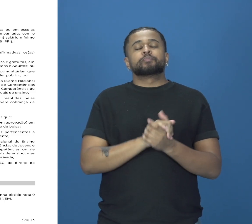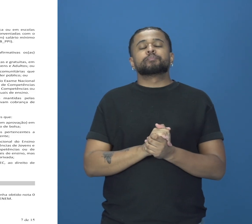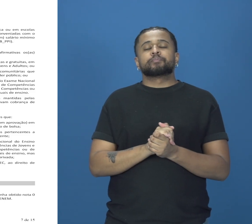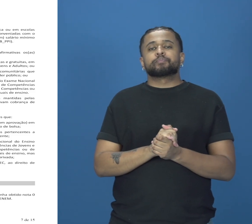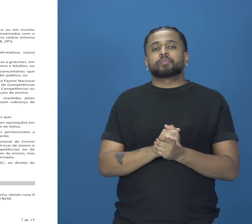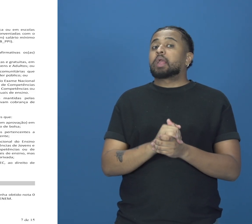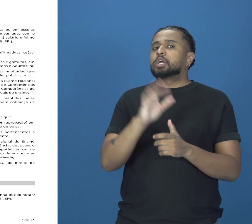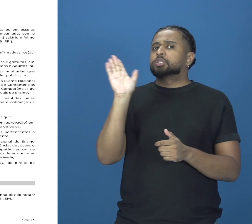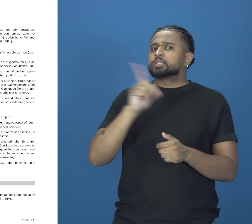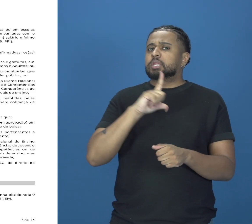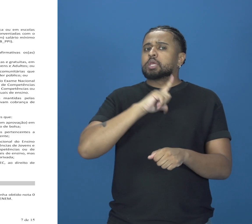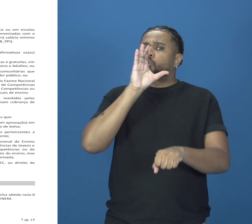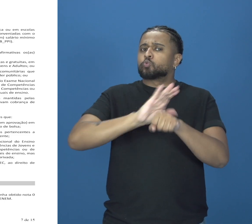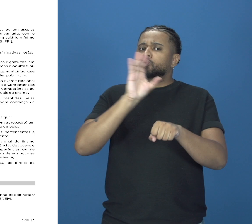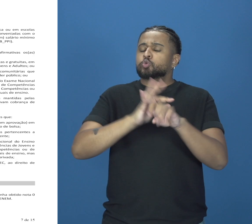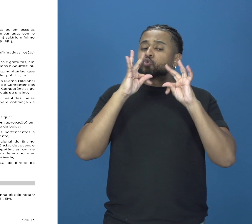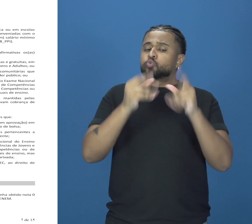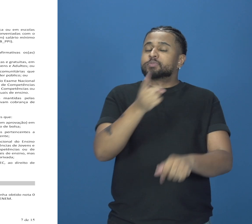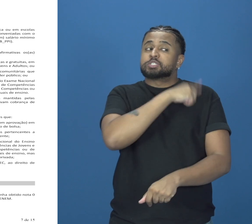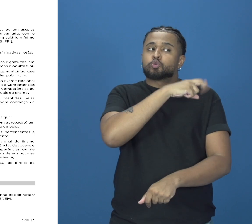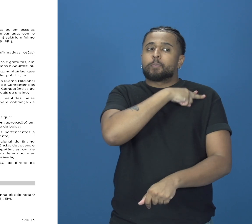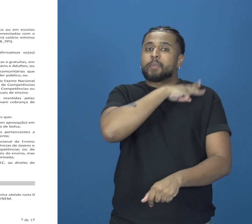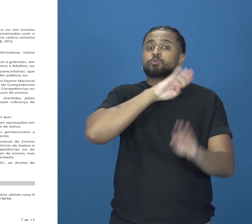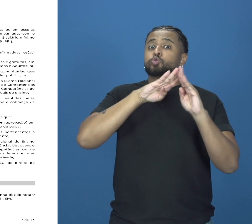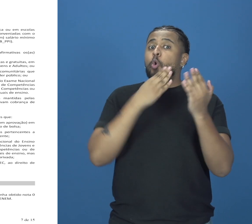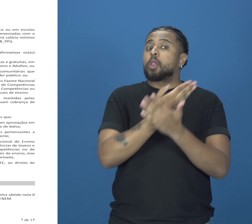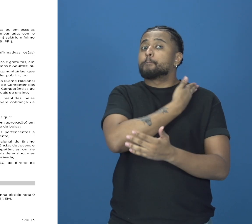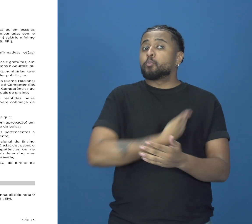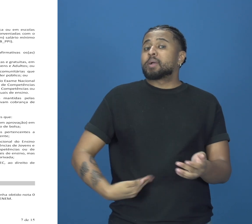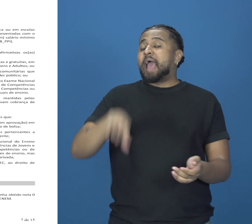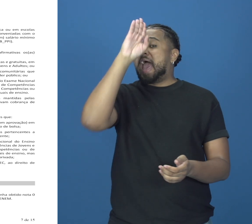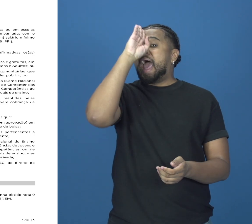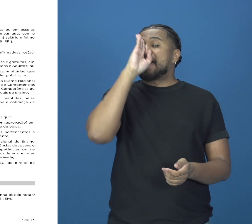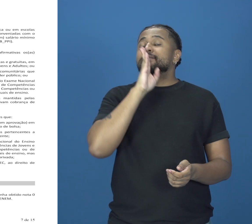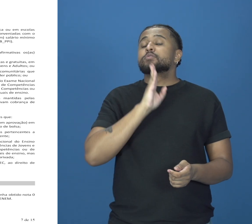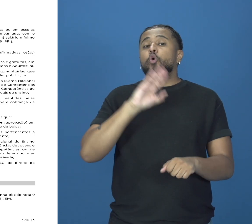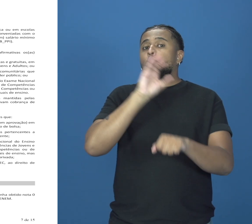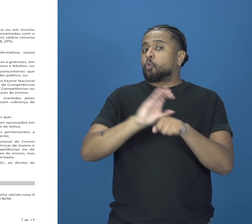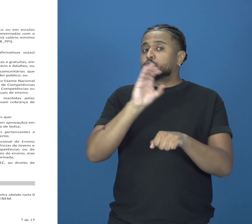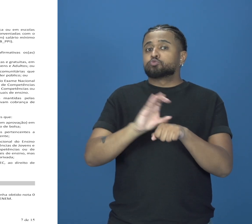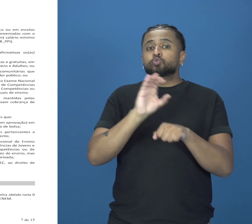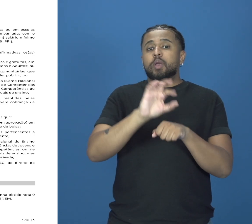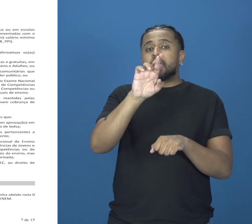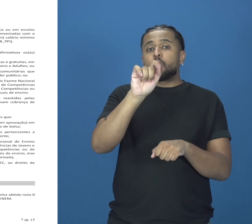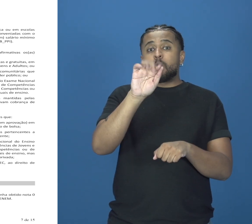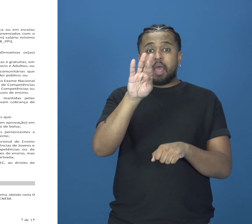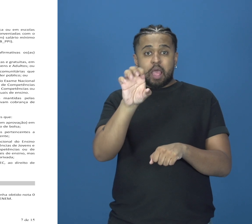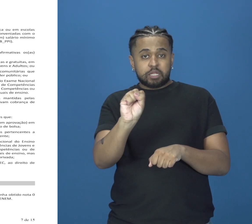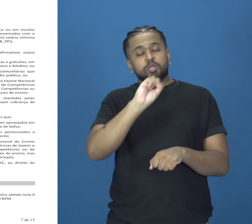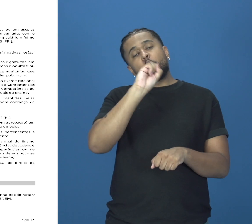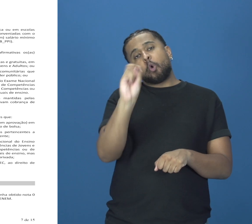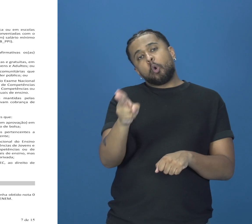6.3.1, tenham cursado integralmente o ensino médio em escolas públicas e gratuitas, em cursos regulares ou no âmbito